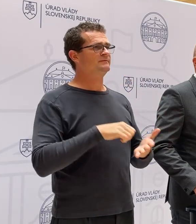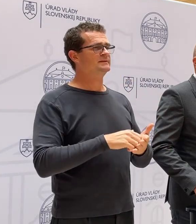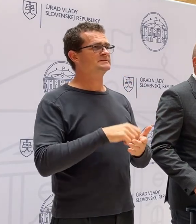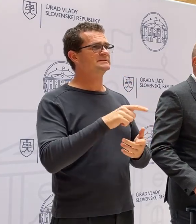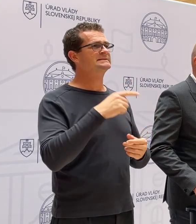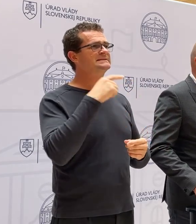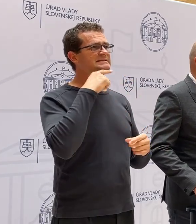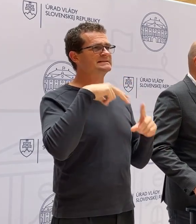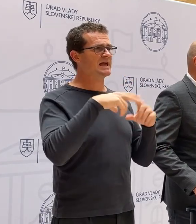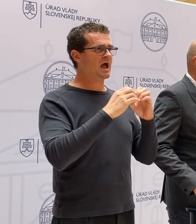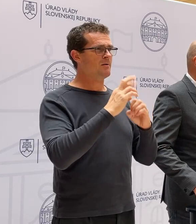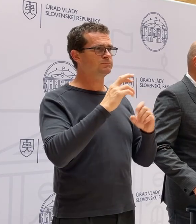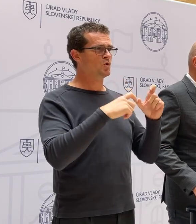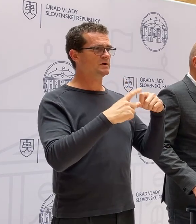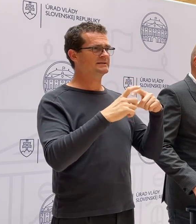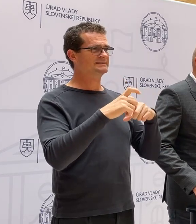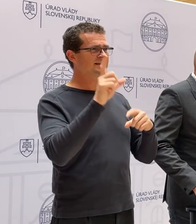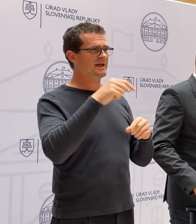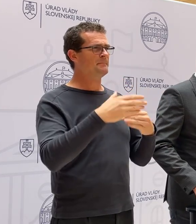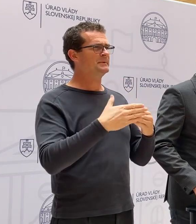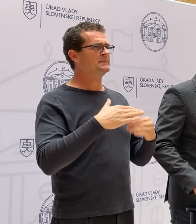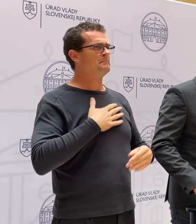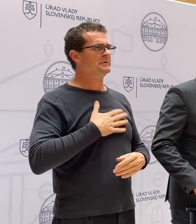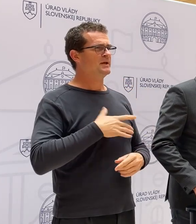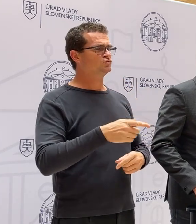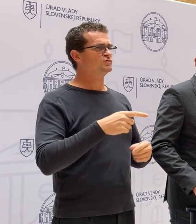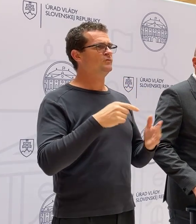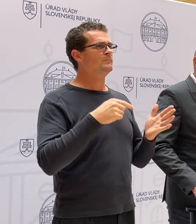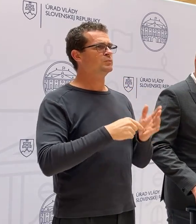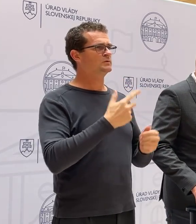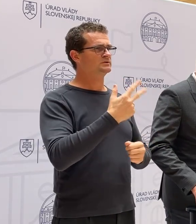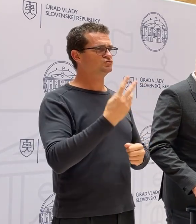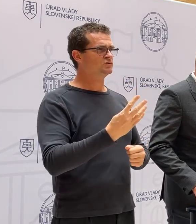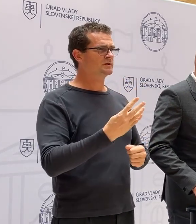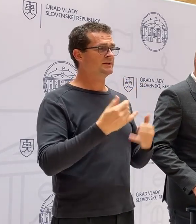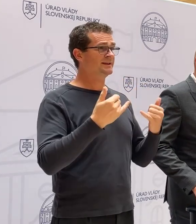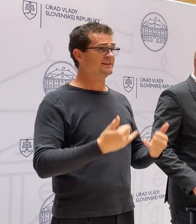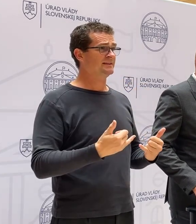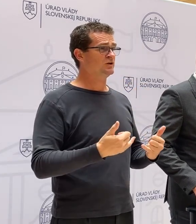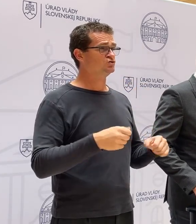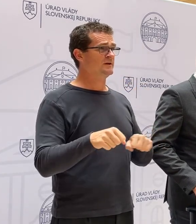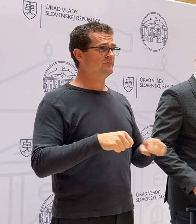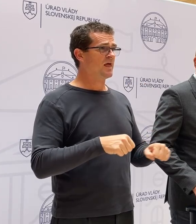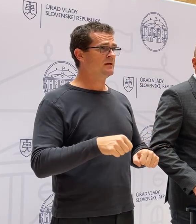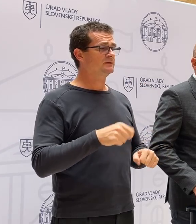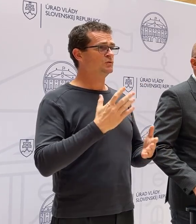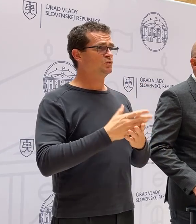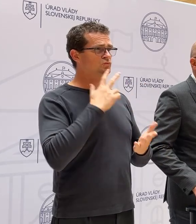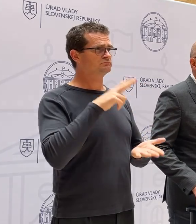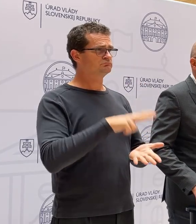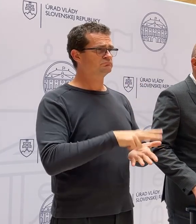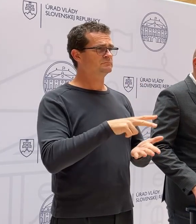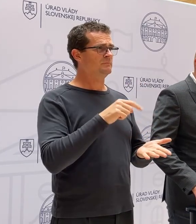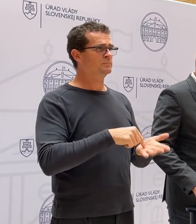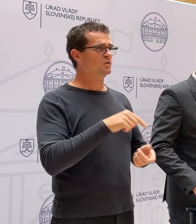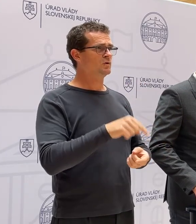lokalita Záborské, je to pri Prešove a je to bod 34 dnešnej vlády. Už to je schválený ten